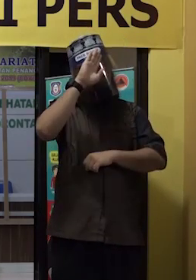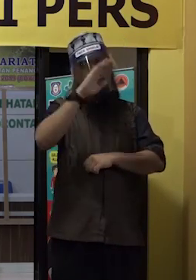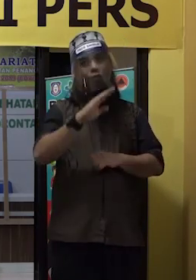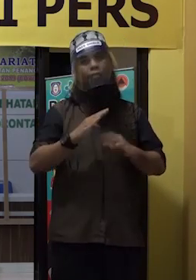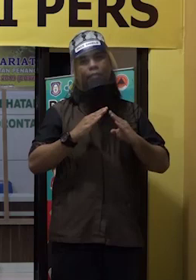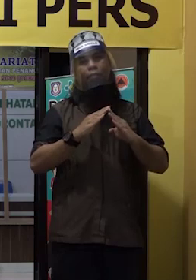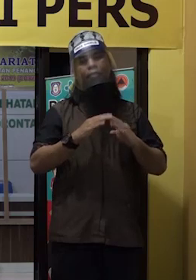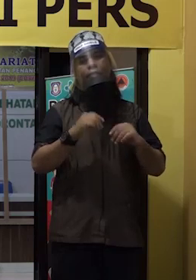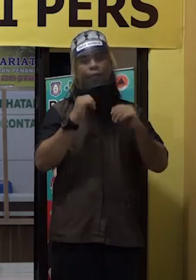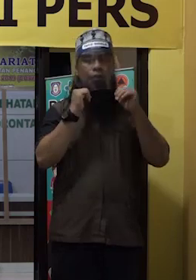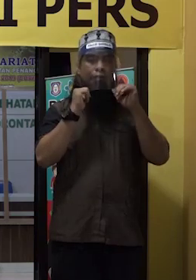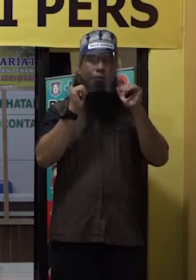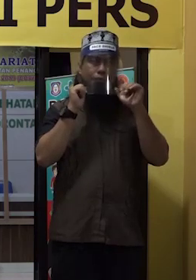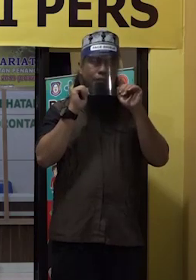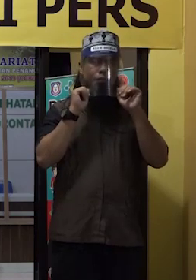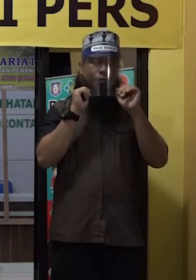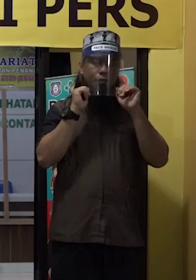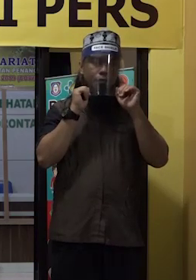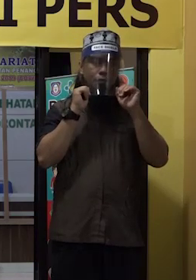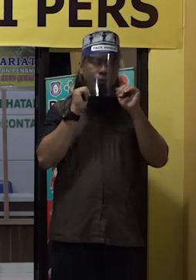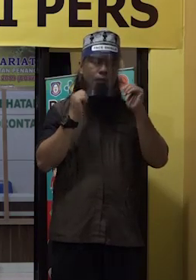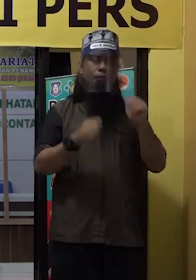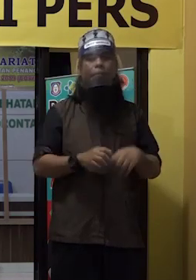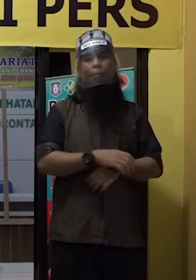Yang berikutnya adalah pasien 195